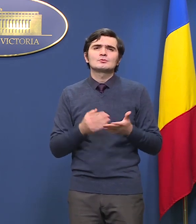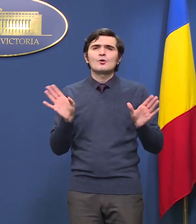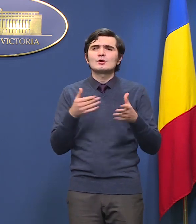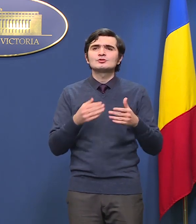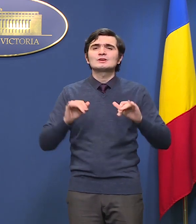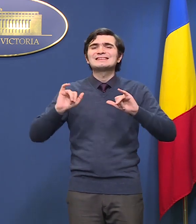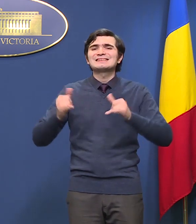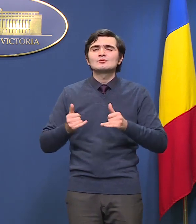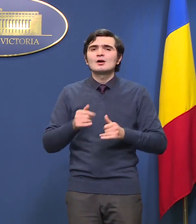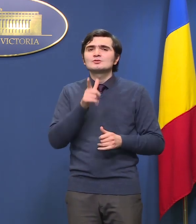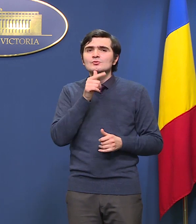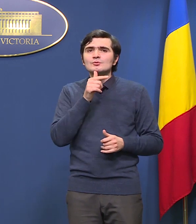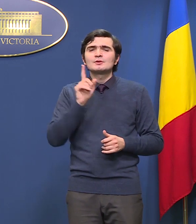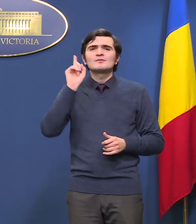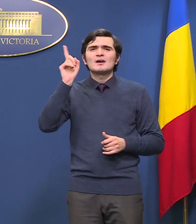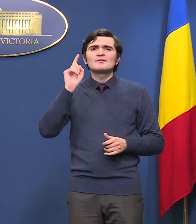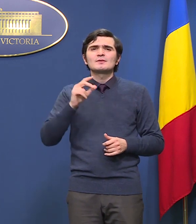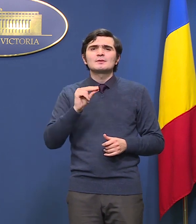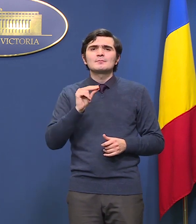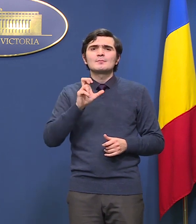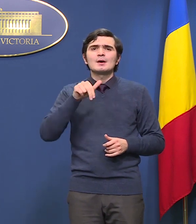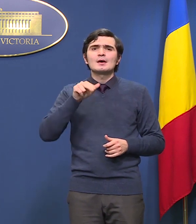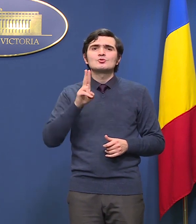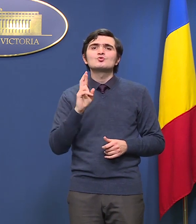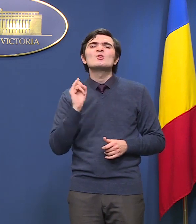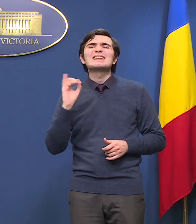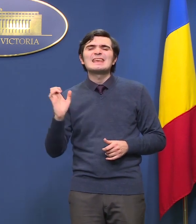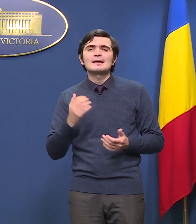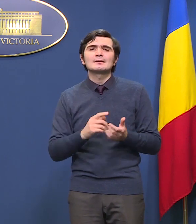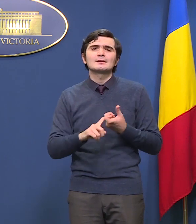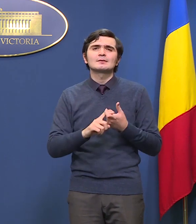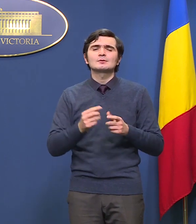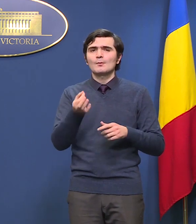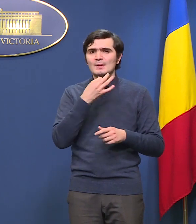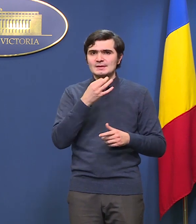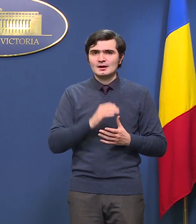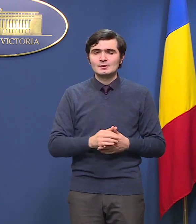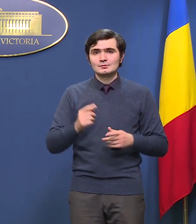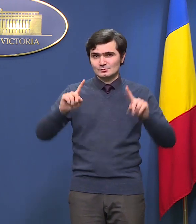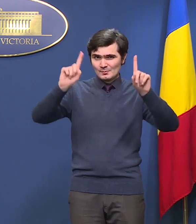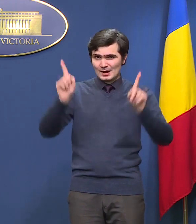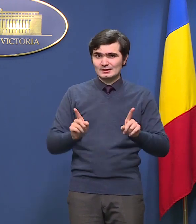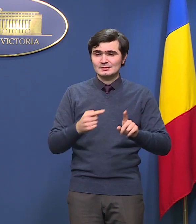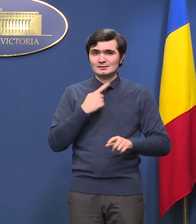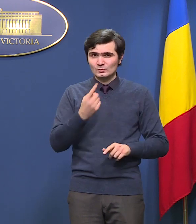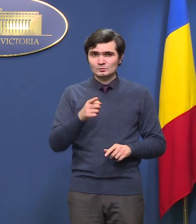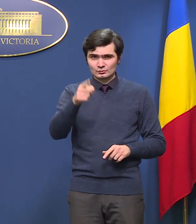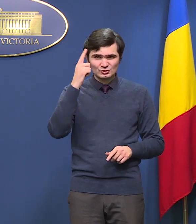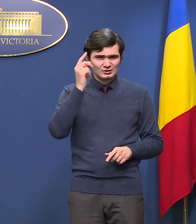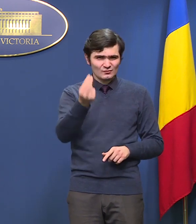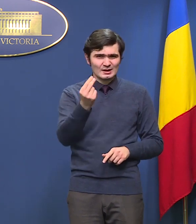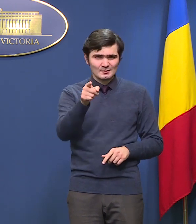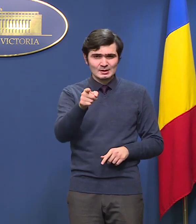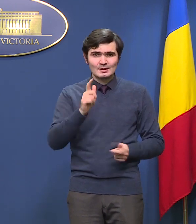situație în care va exista penurie privitor la un medicament necesar. Aici fac o paranteză. Știți foarte bine că de pe